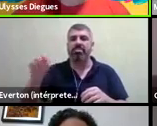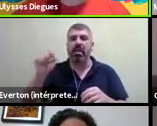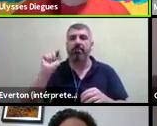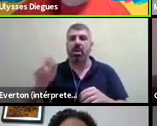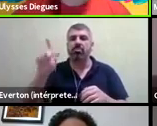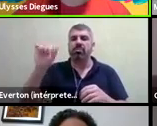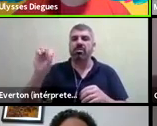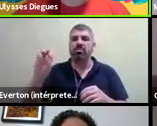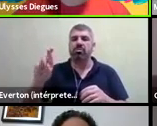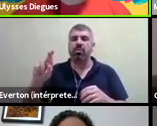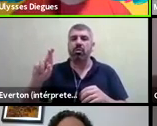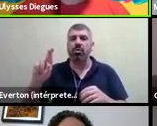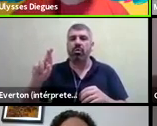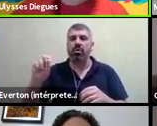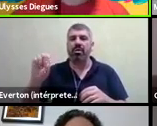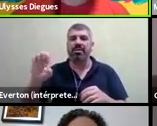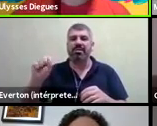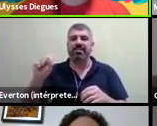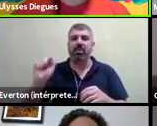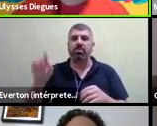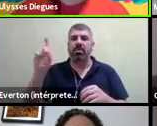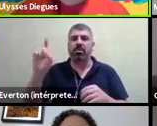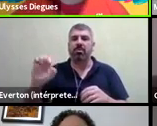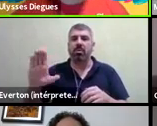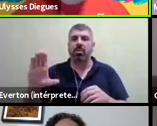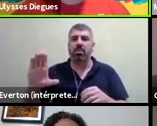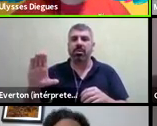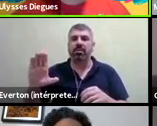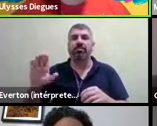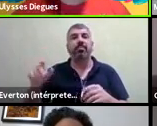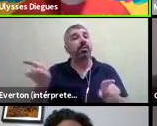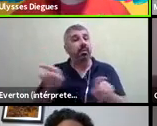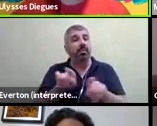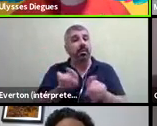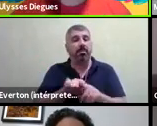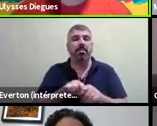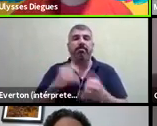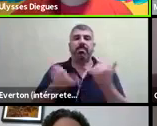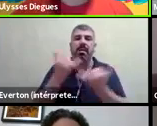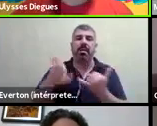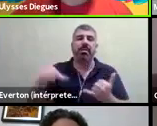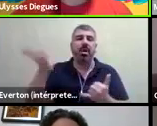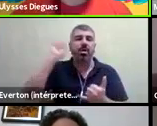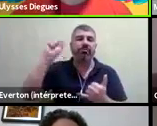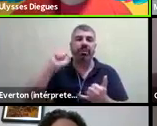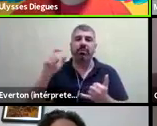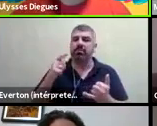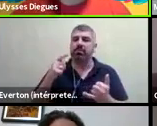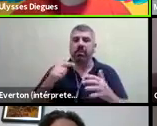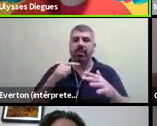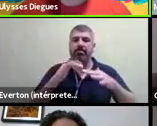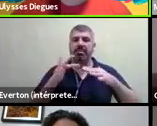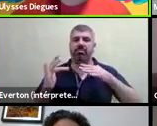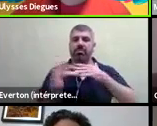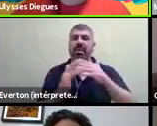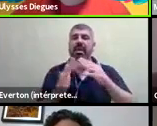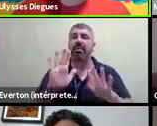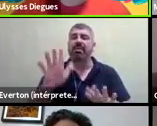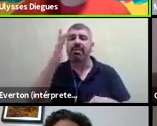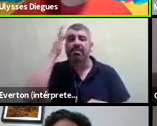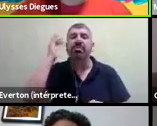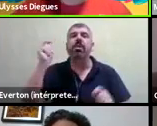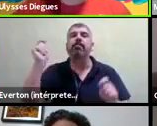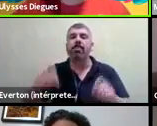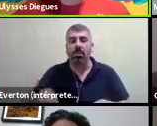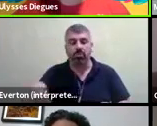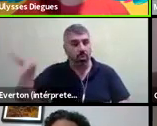facebook.com/brincada.gestoreseduc, EDUC, e a Brincada do Ouvir, que nós não temos mídias sociais, mas é um espaço para que as pessoas possam ser ouvidas,